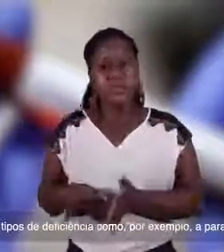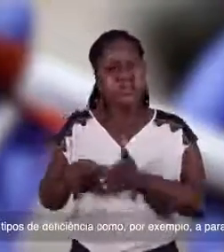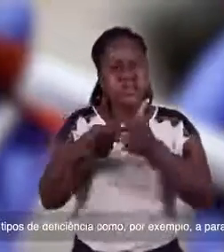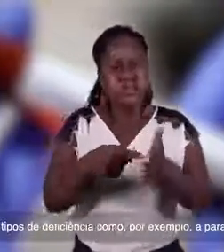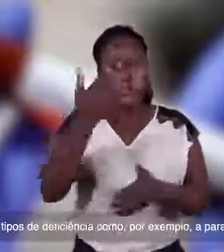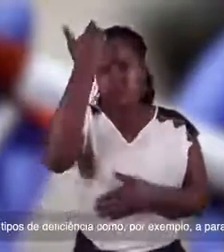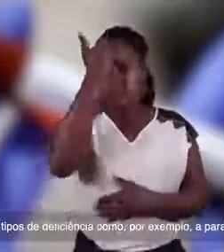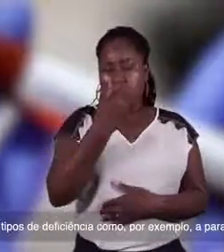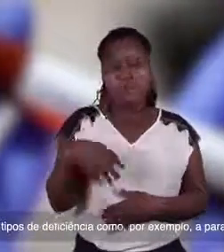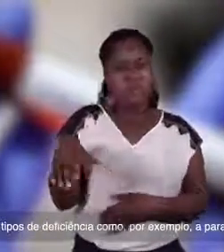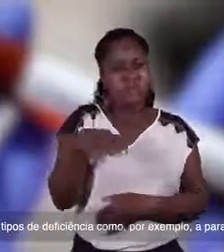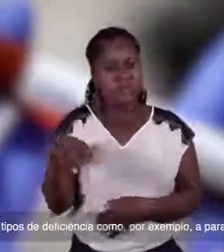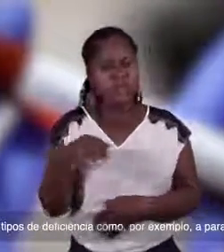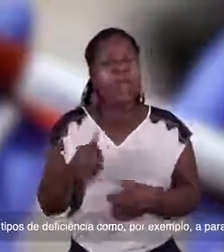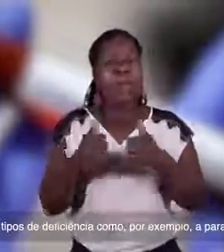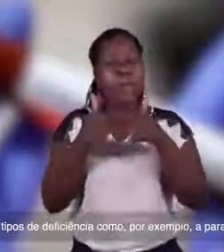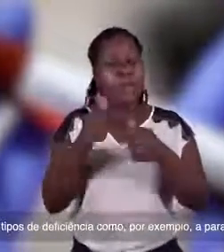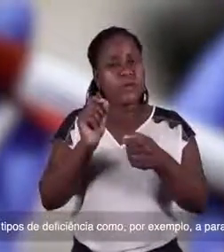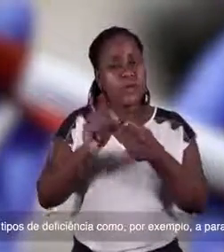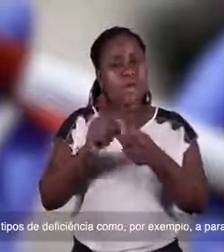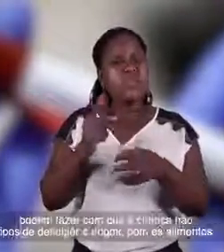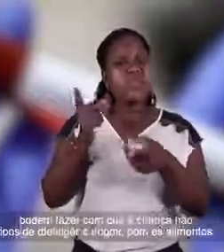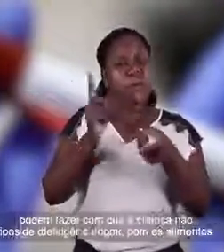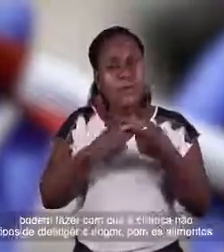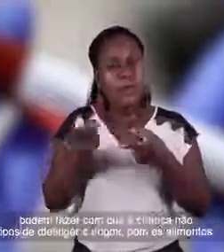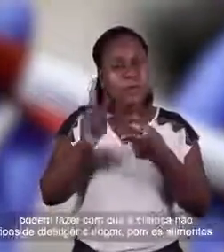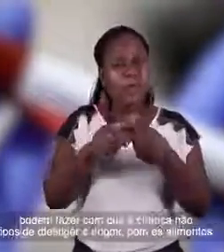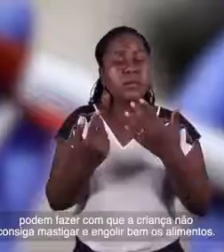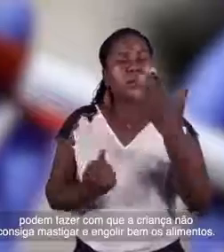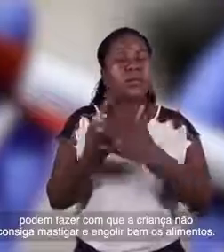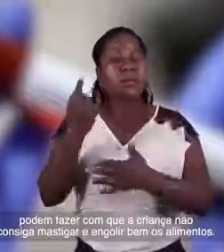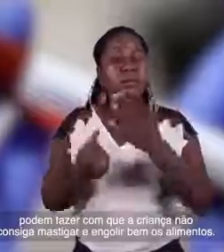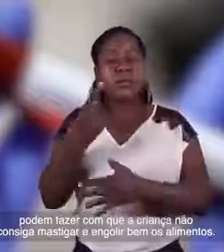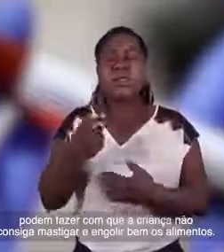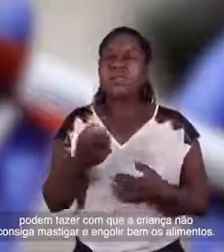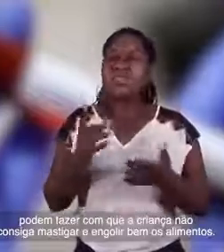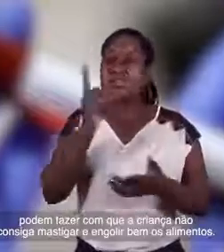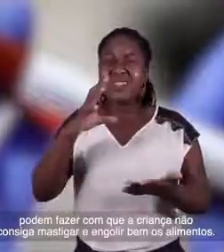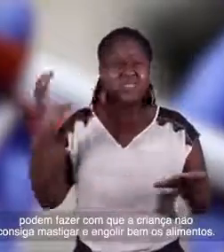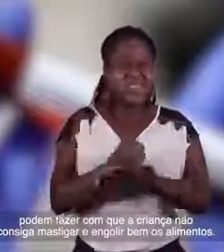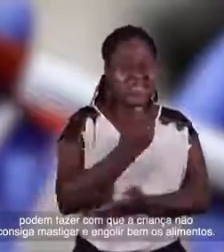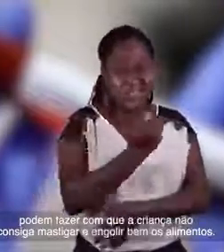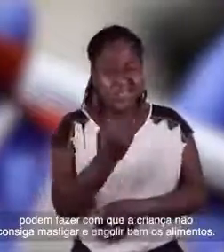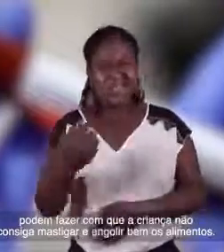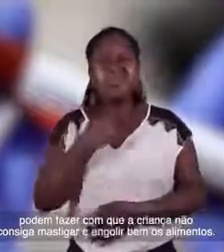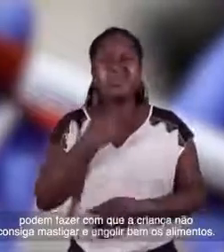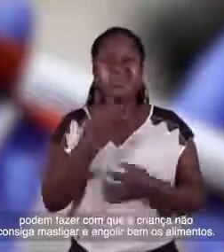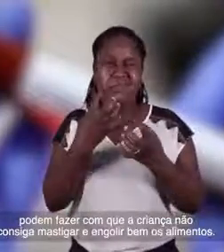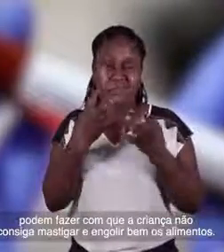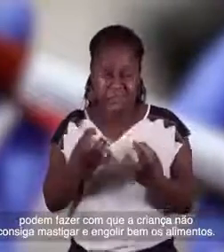de deficiência, como a paralisia, podem fazer com que a criança não consiga mastigar e engolir bem